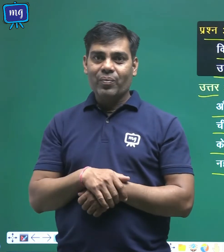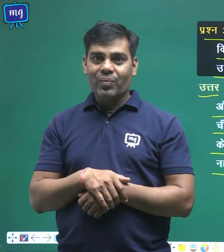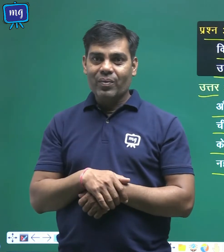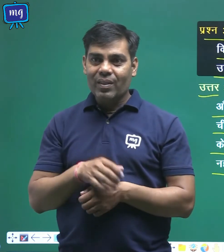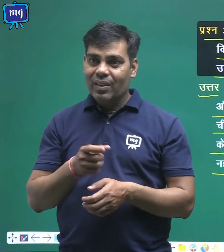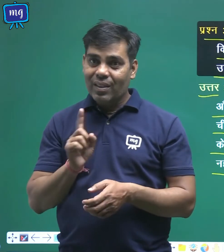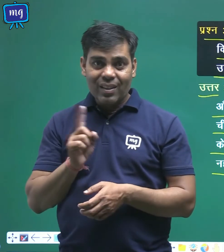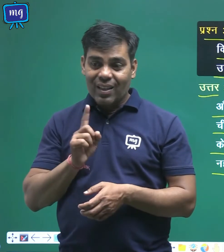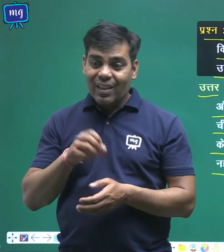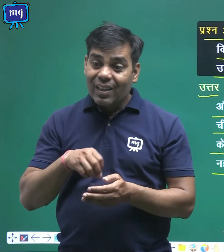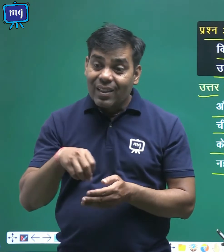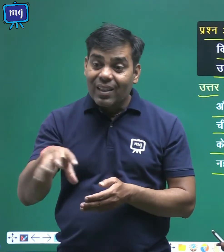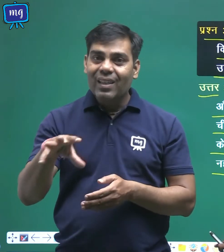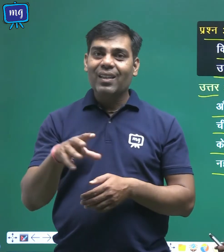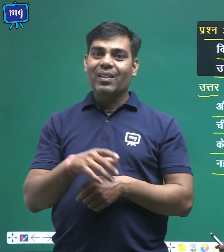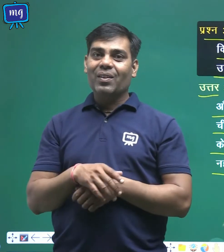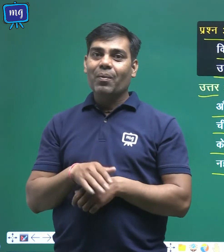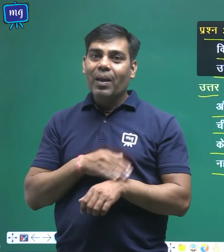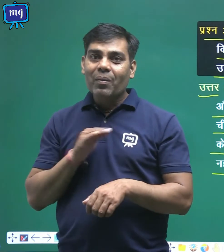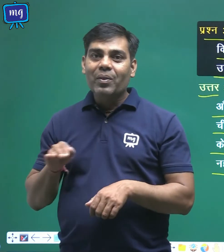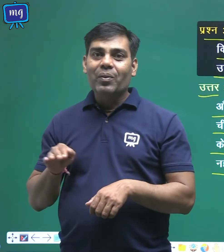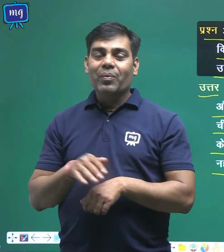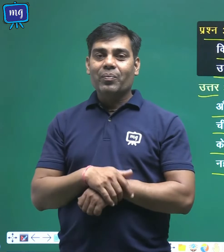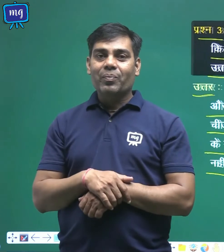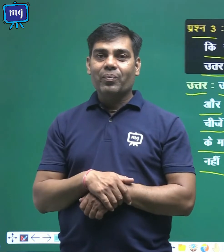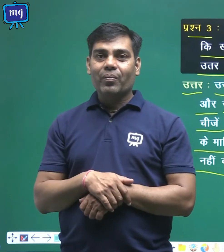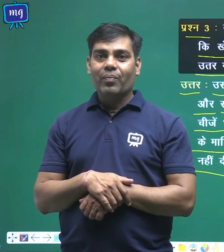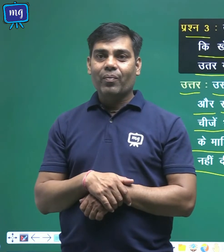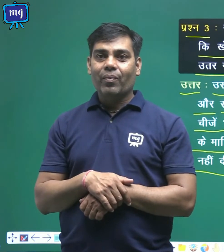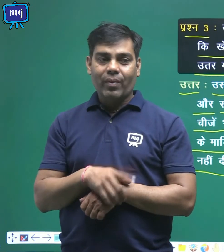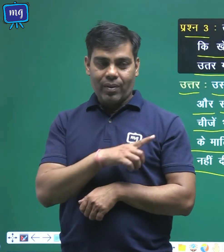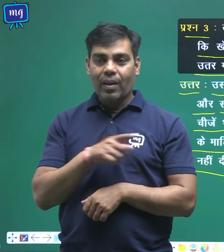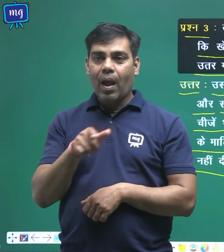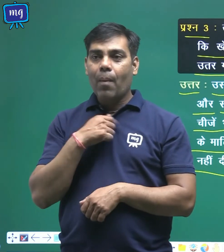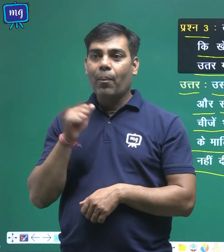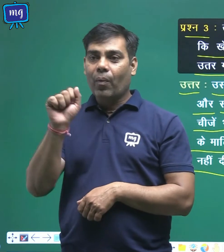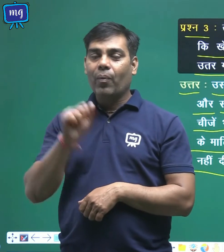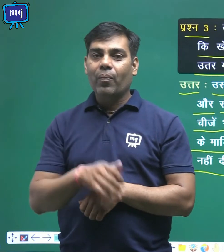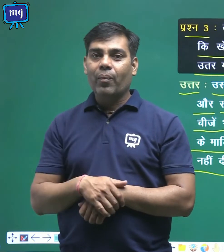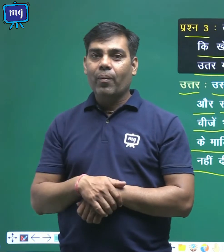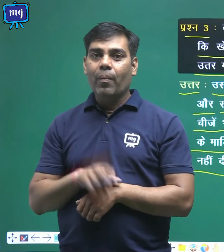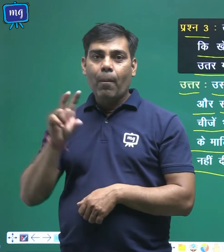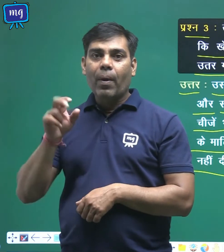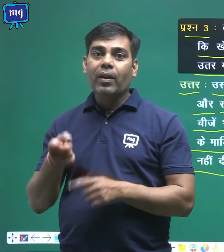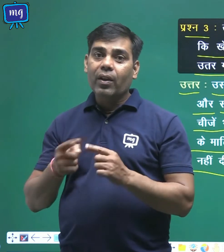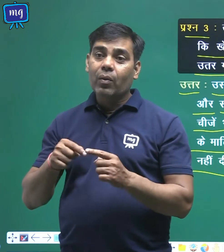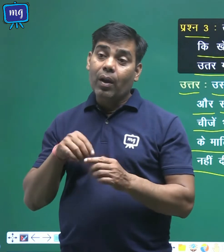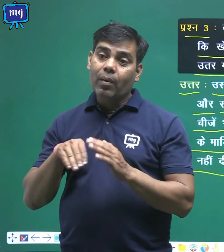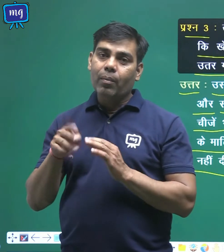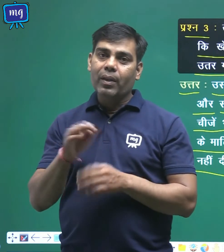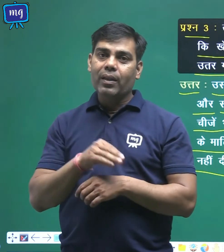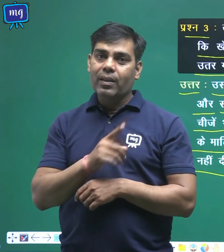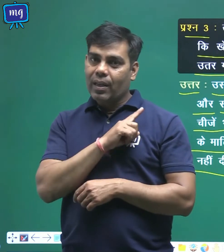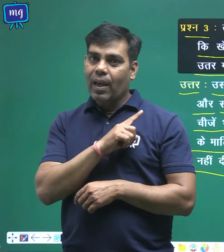नहीं दी। प्यारे बच्चों, मैंने आपको पाठ के दौरान भी